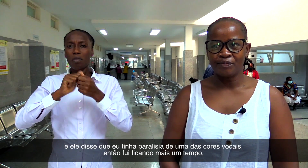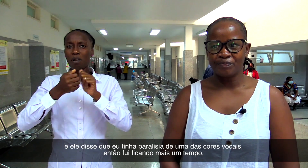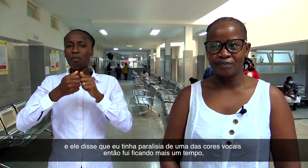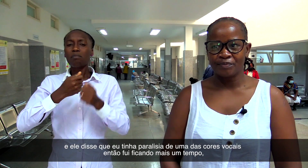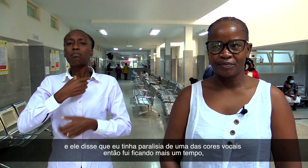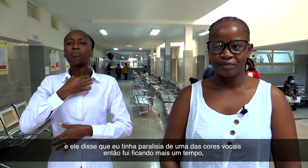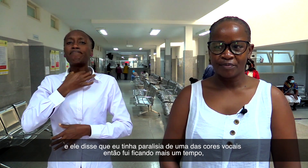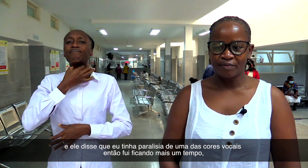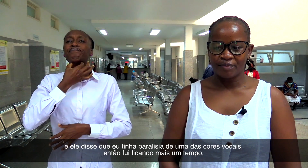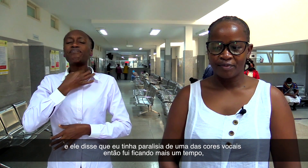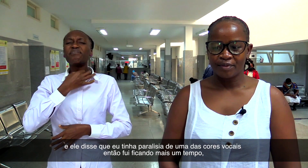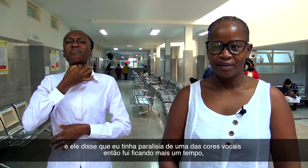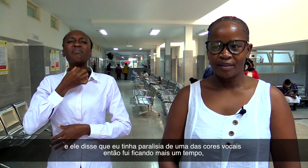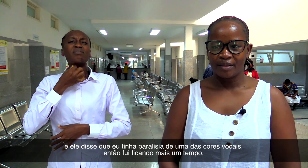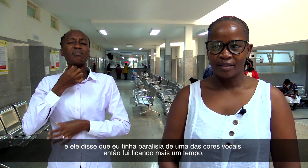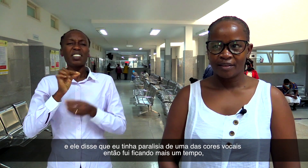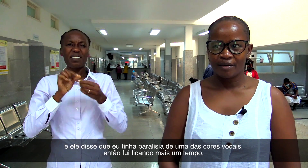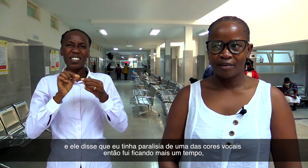Então,